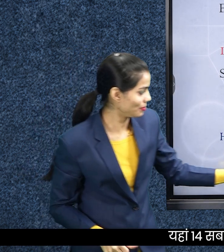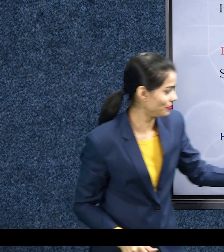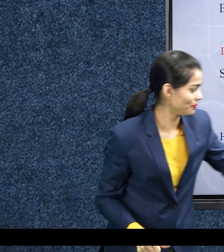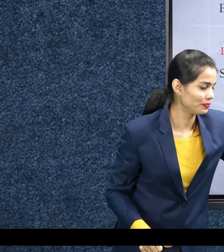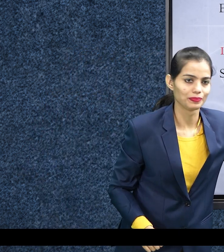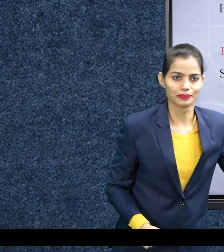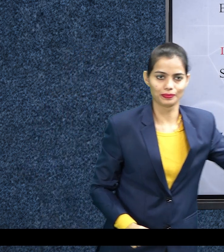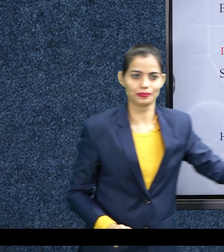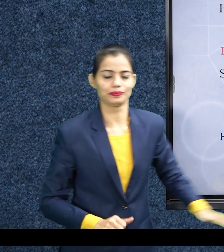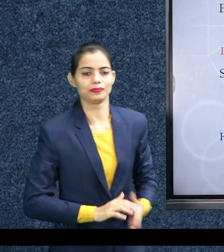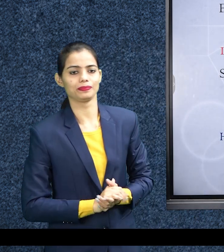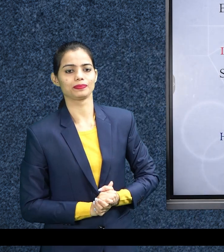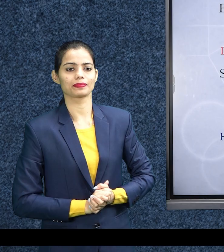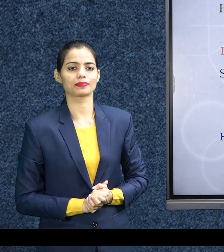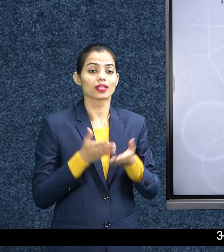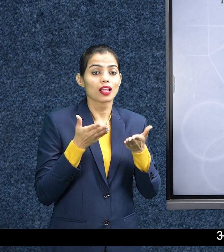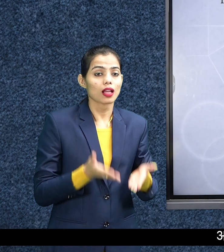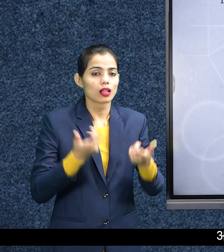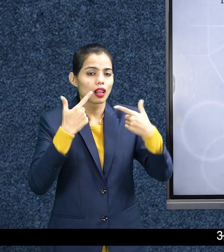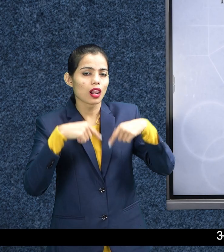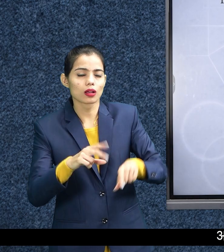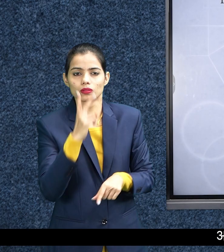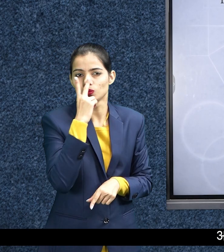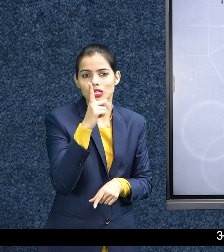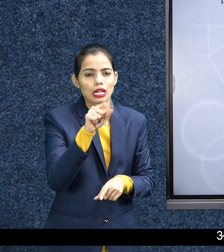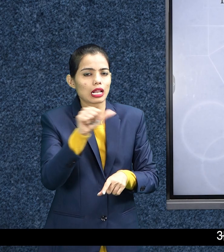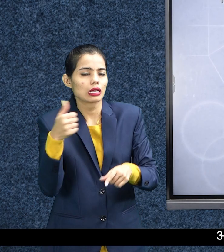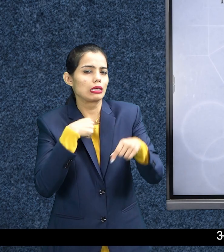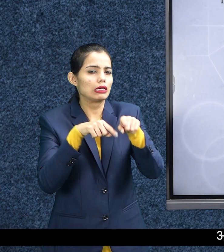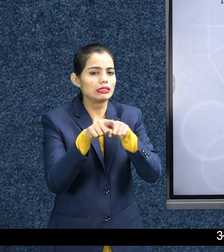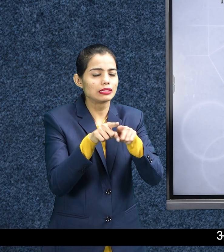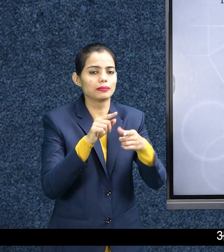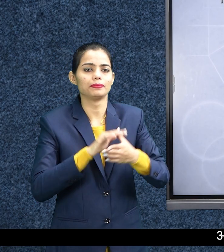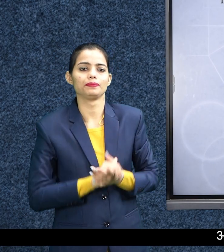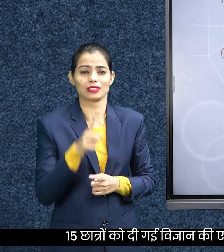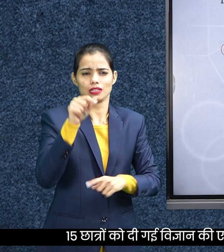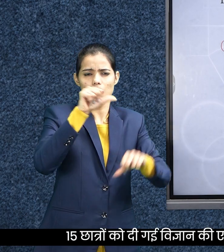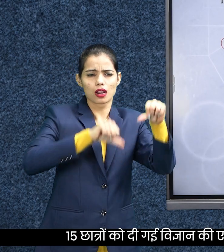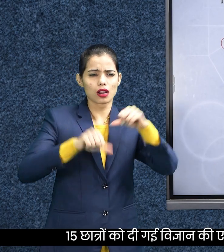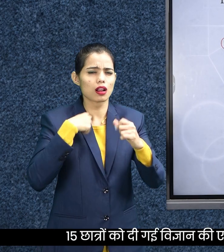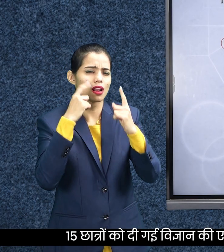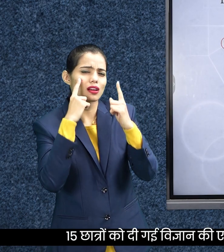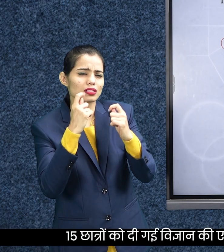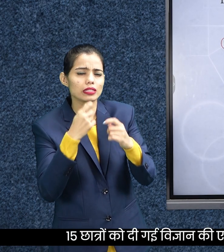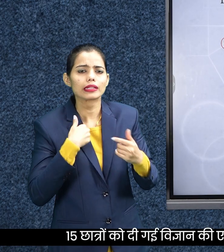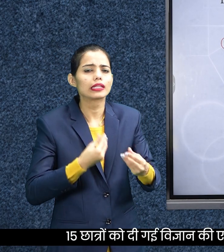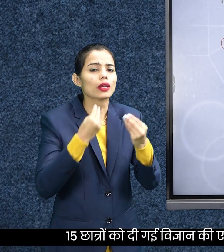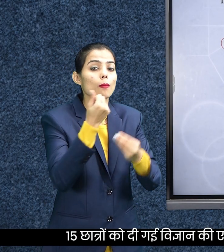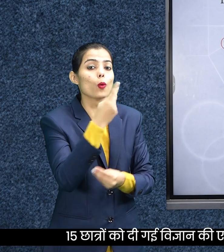तो बहुलक 14 है। अब एक और उदाहरण देखते हैं। 15 छात्रों को दी गई